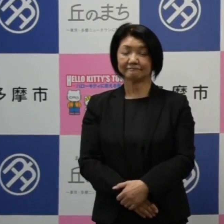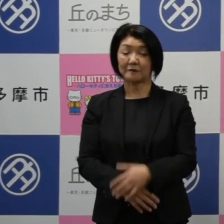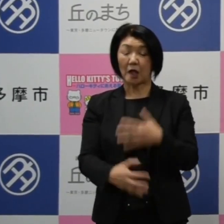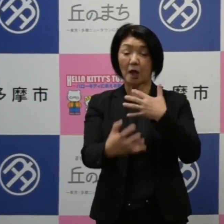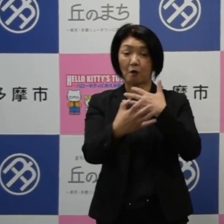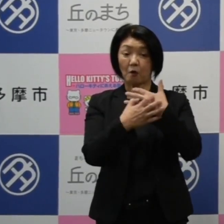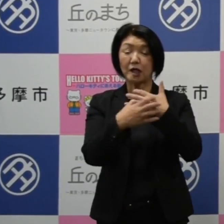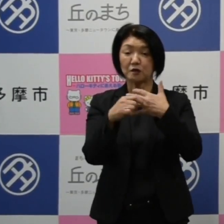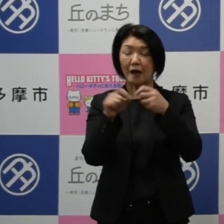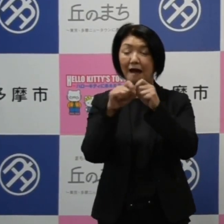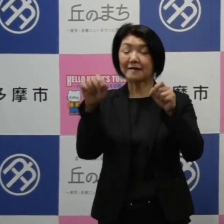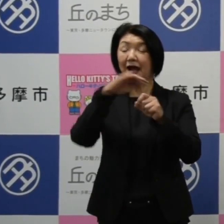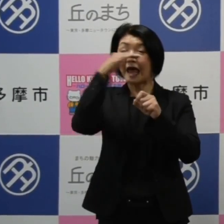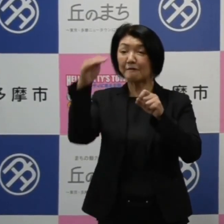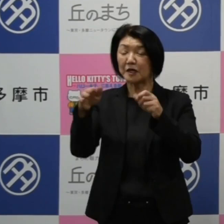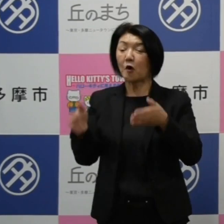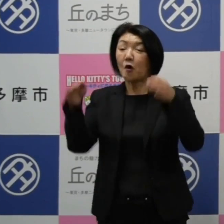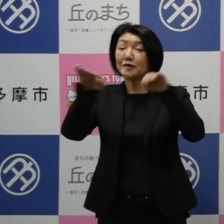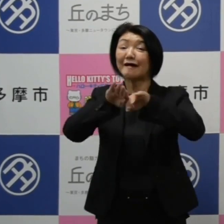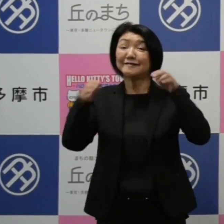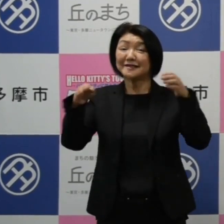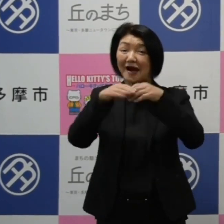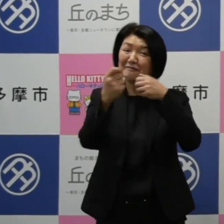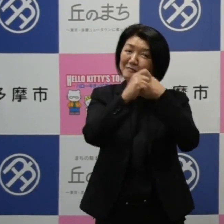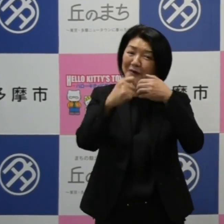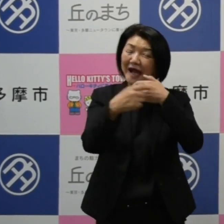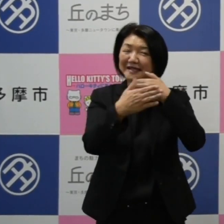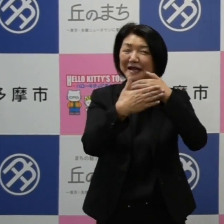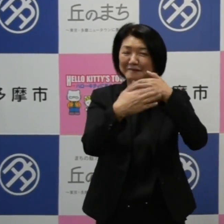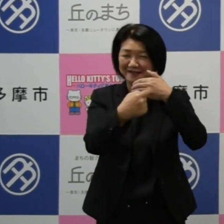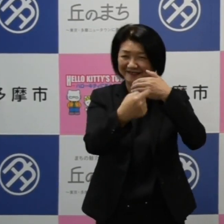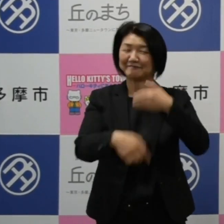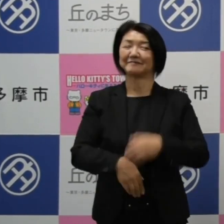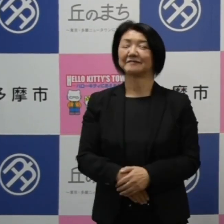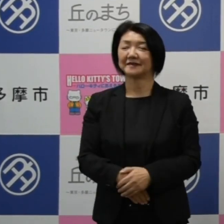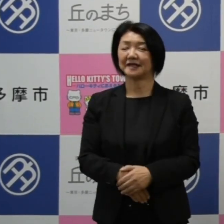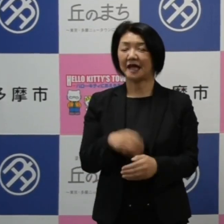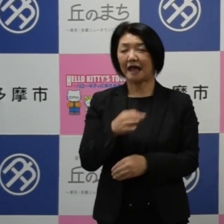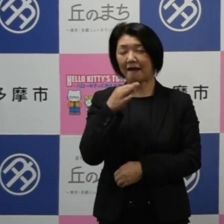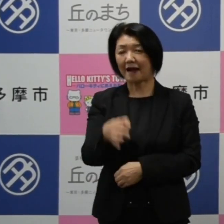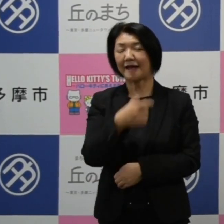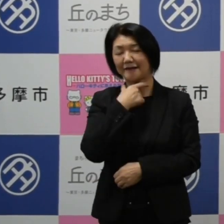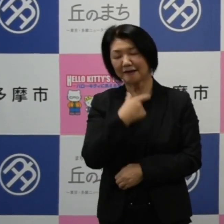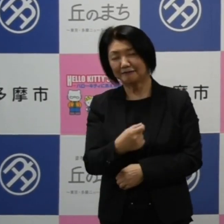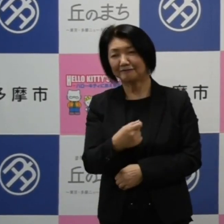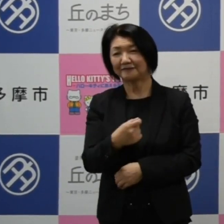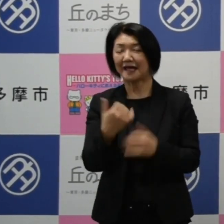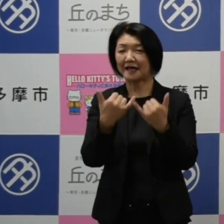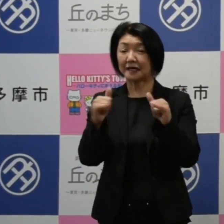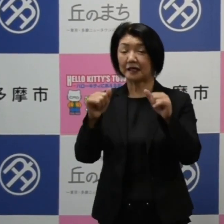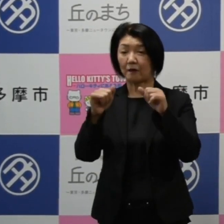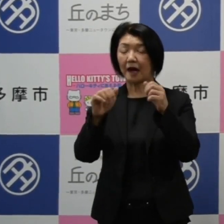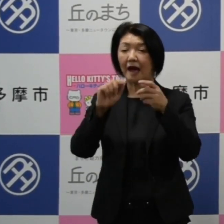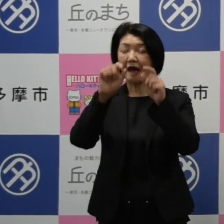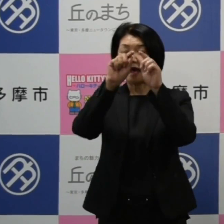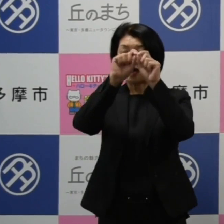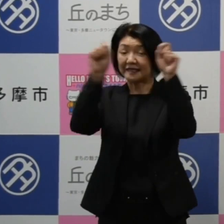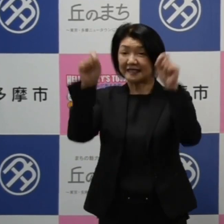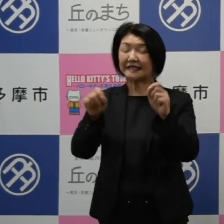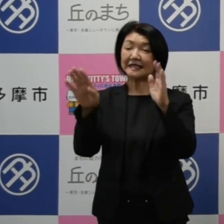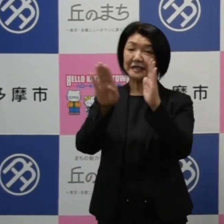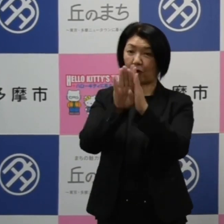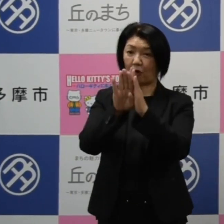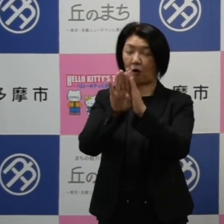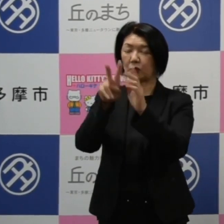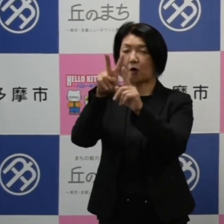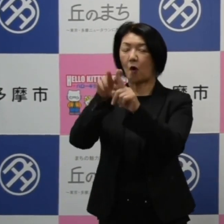長山団地がデザインされています。お求めは多摩市赤戸にある小山商店